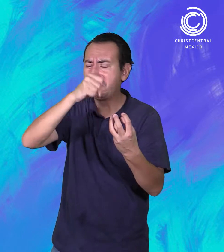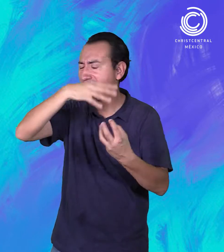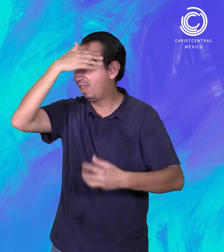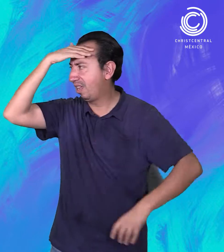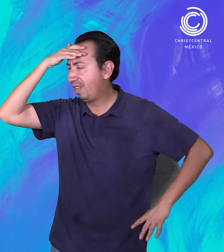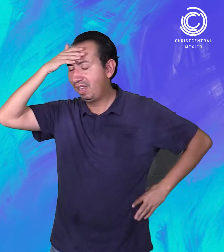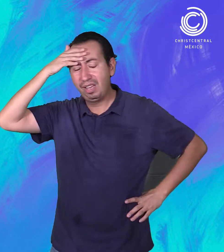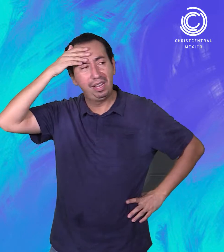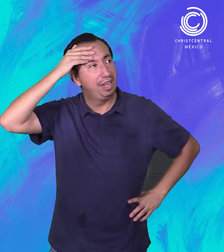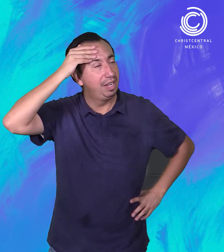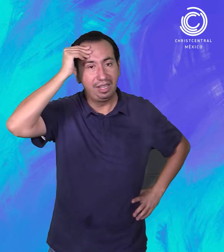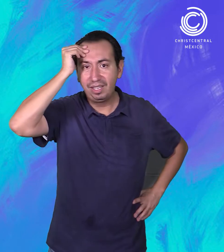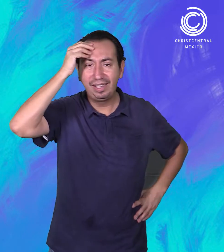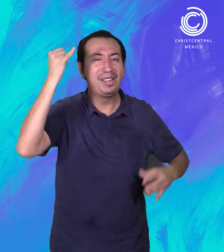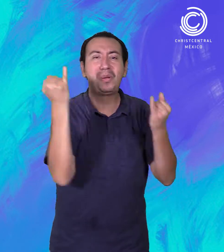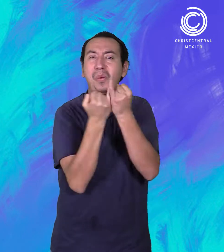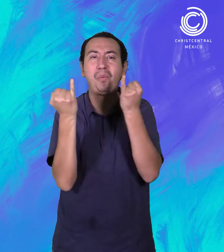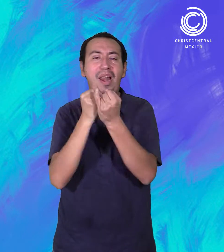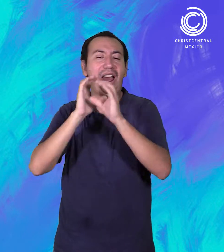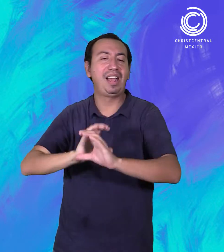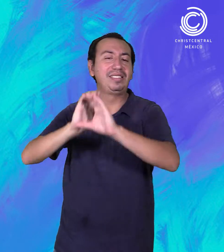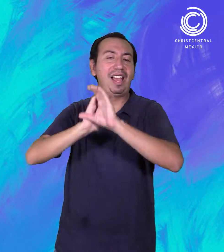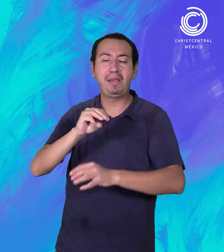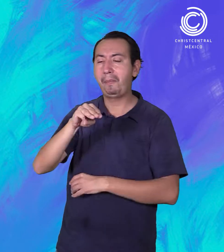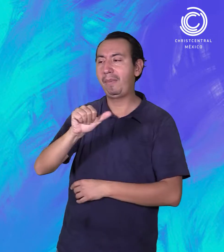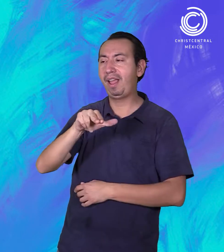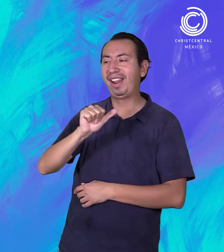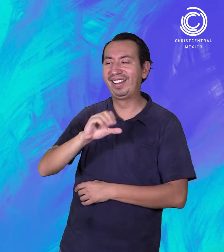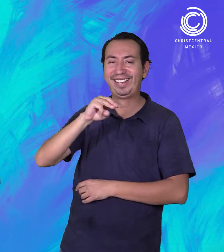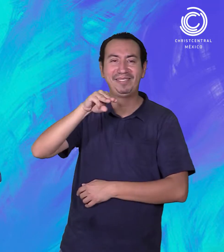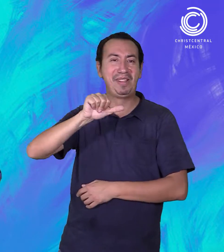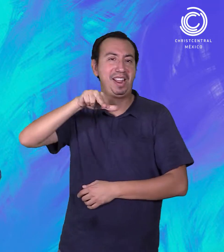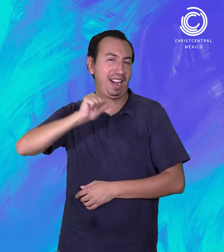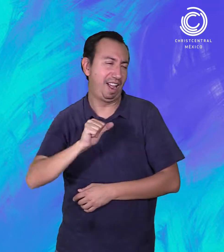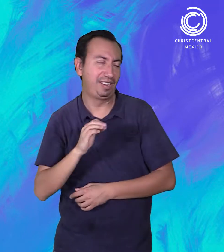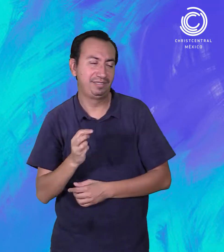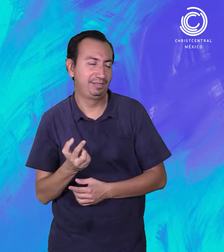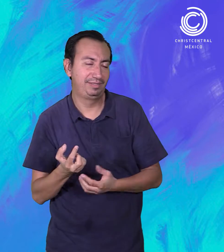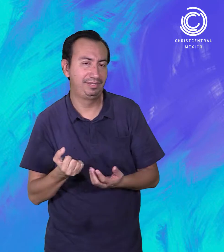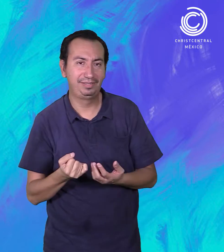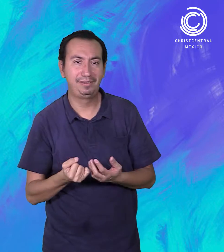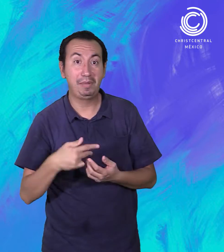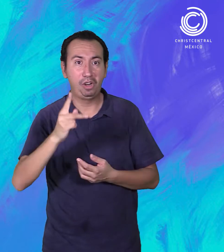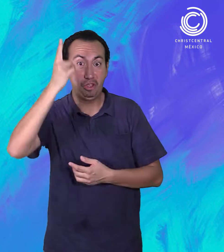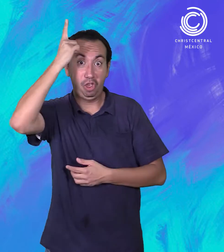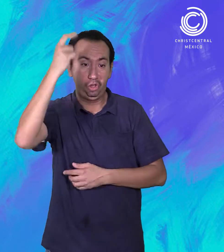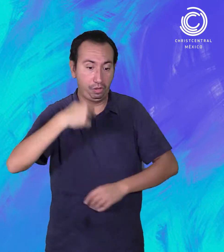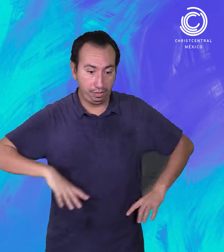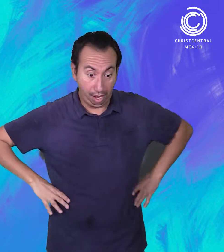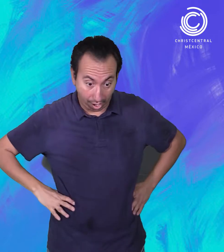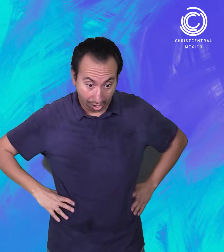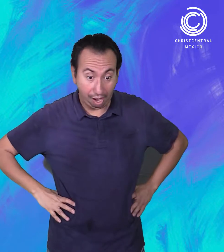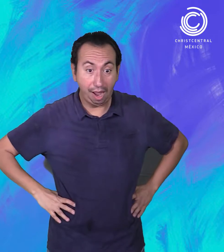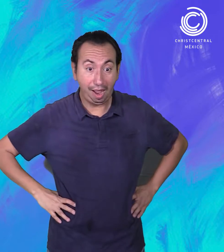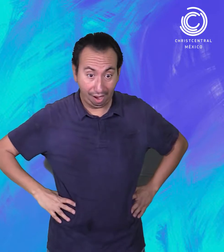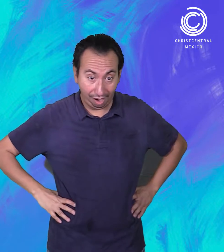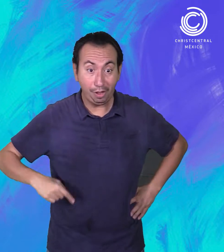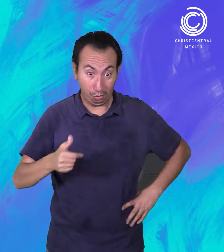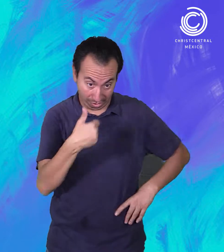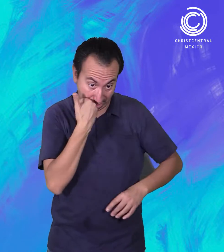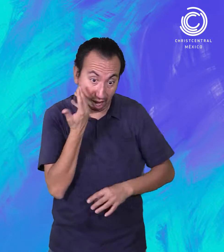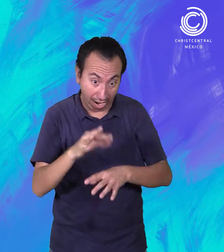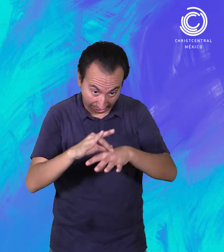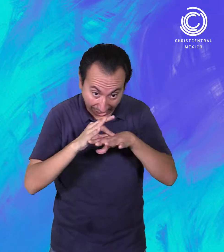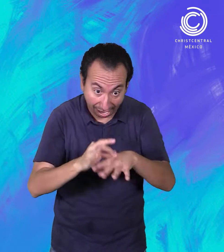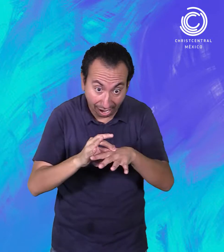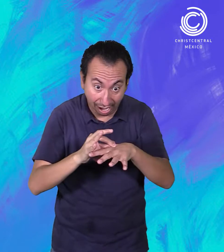canción de maná, maná, y todos los días comiendo maná. Así que llegó esto a oídos de Dios y dijo, ¿quieren carne? Entonces